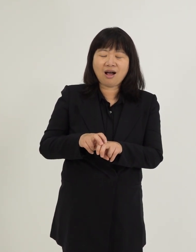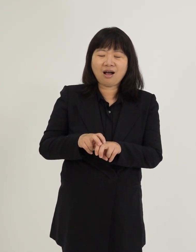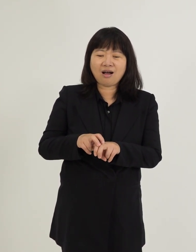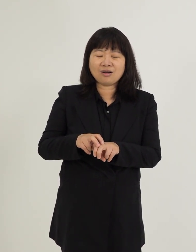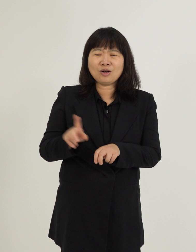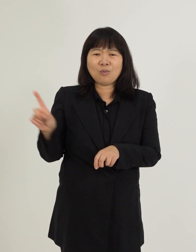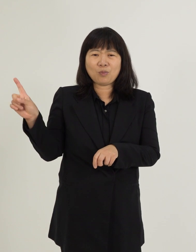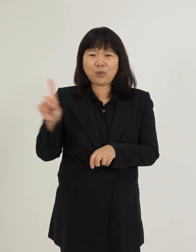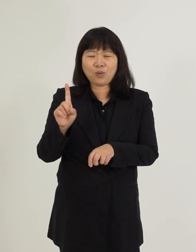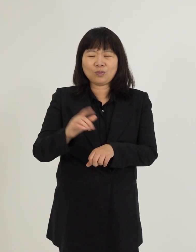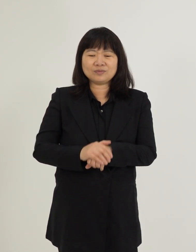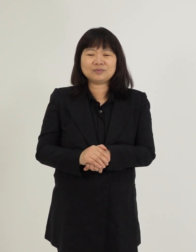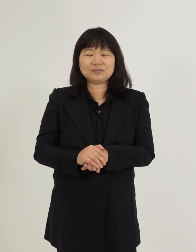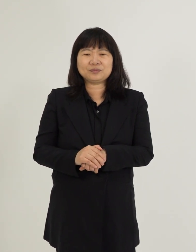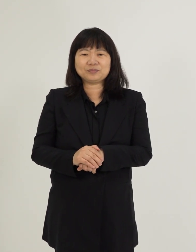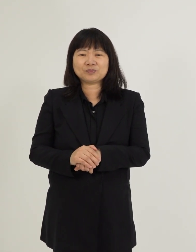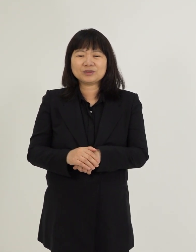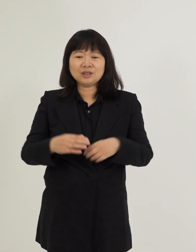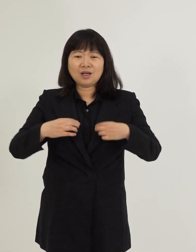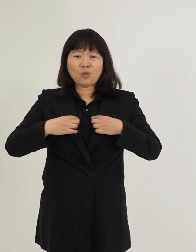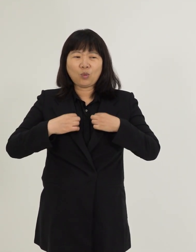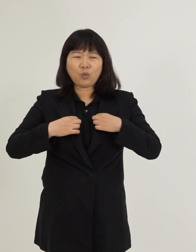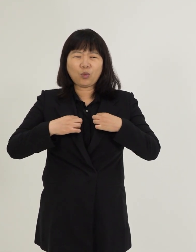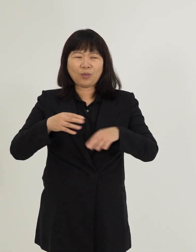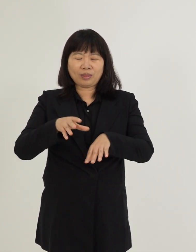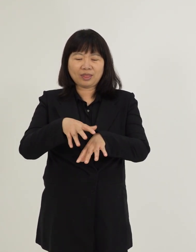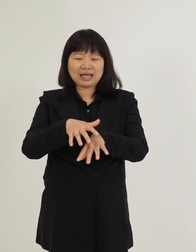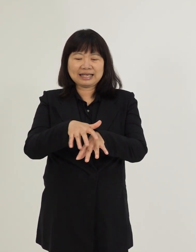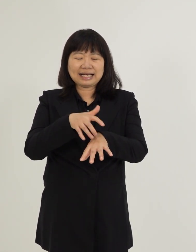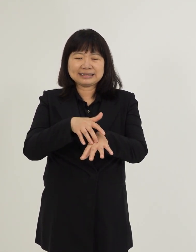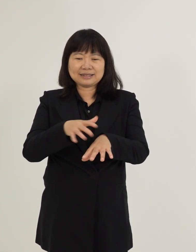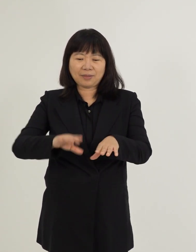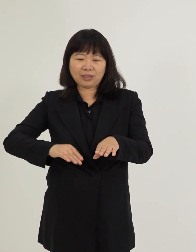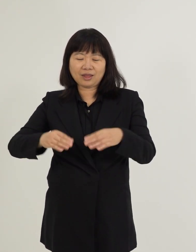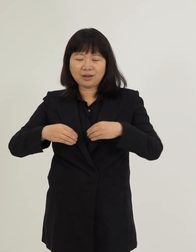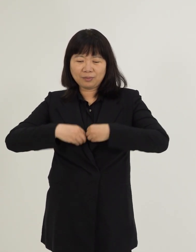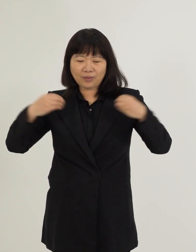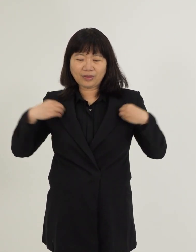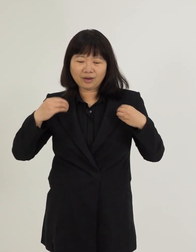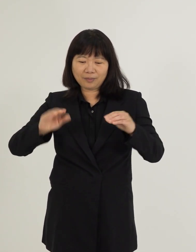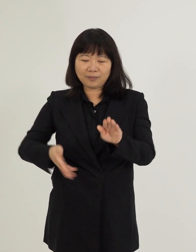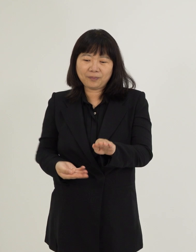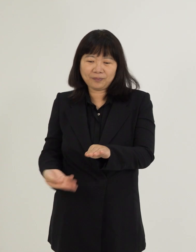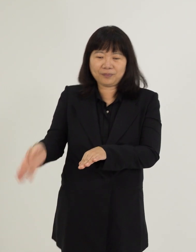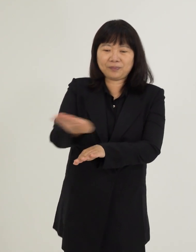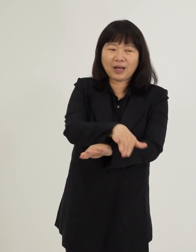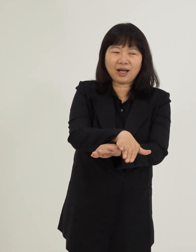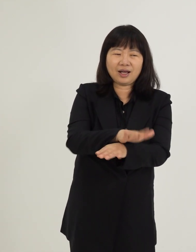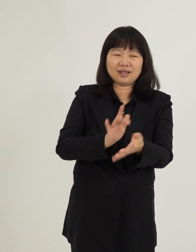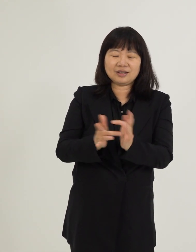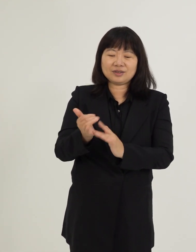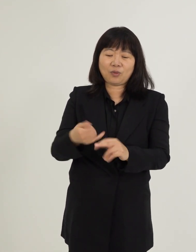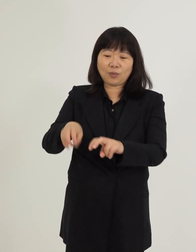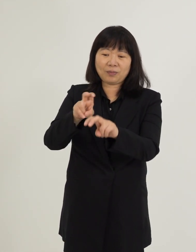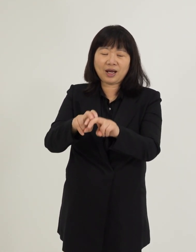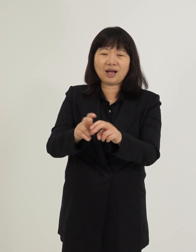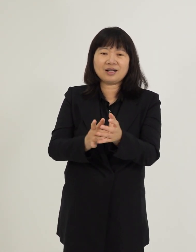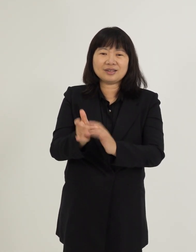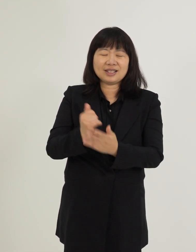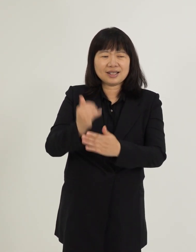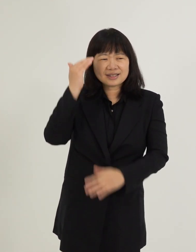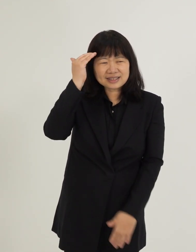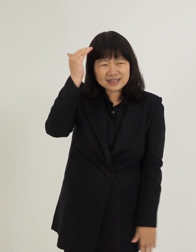옷까지 안장샘 이렇게 얹어가지고 거기 예수님이 올라탔어요. 예수님이 키가